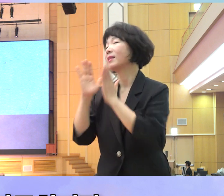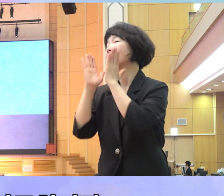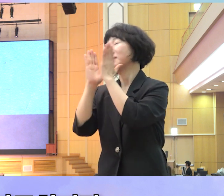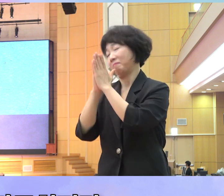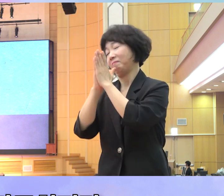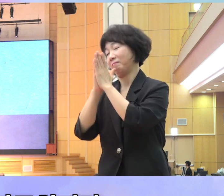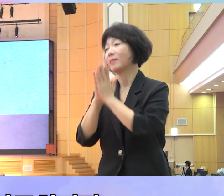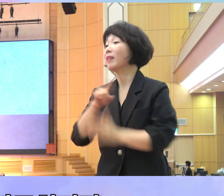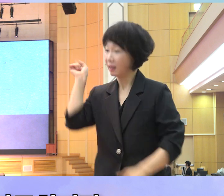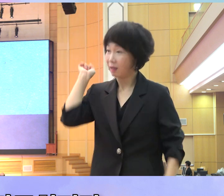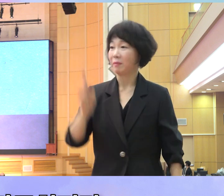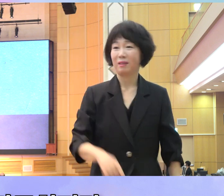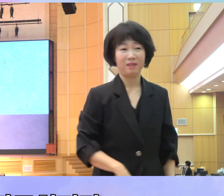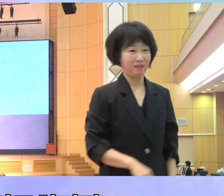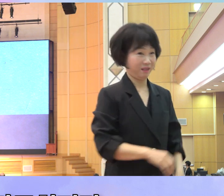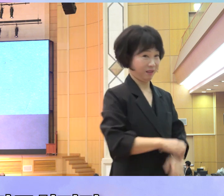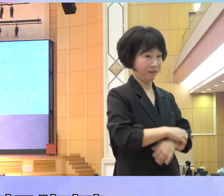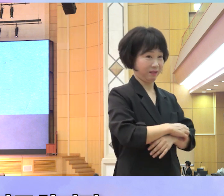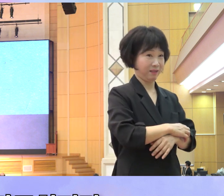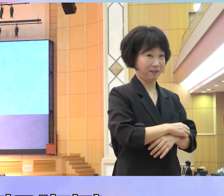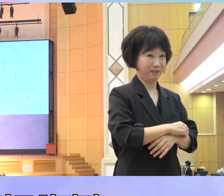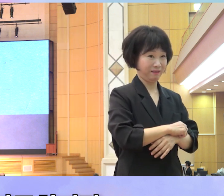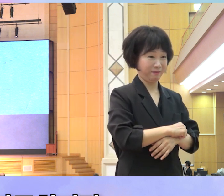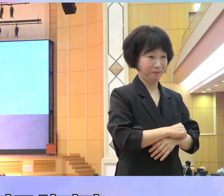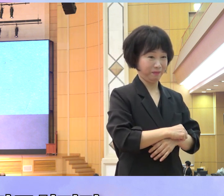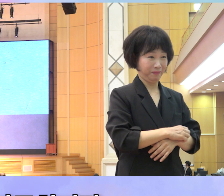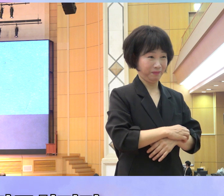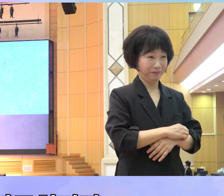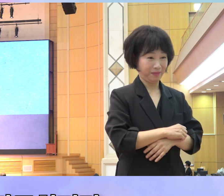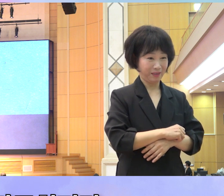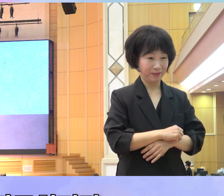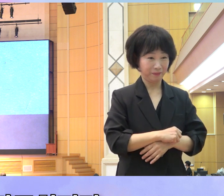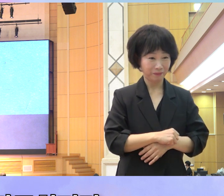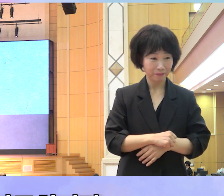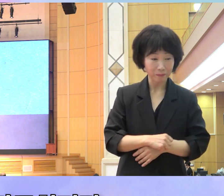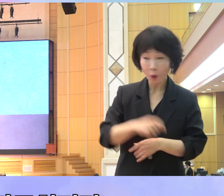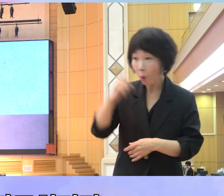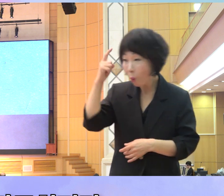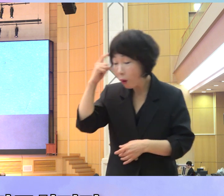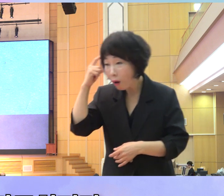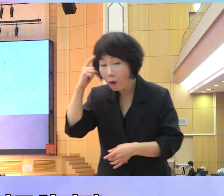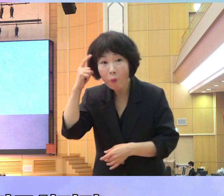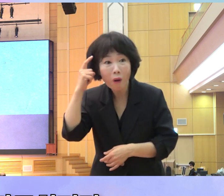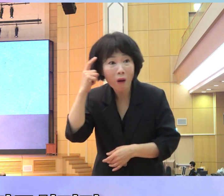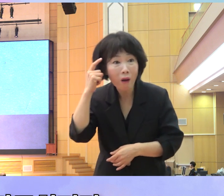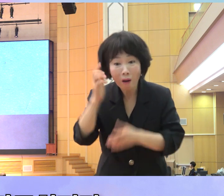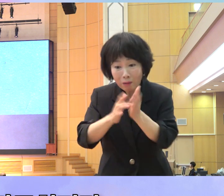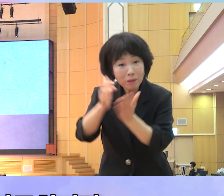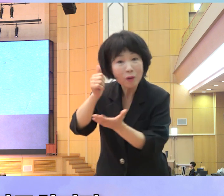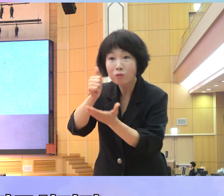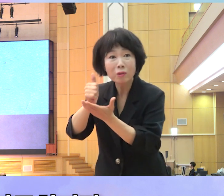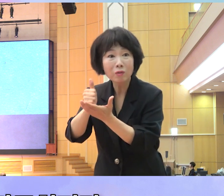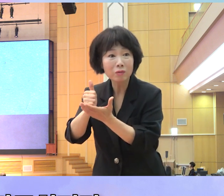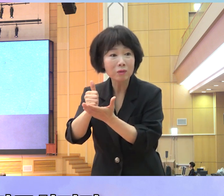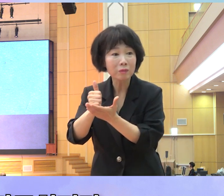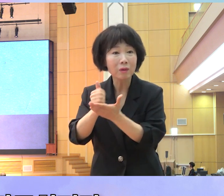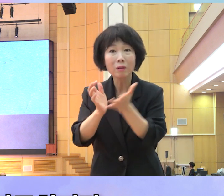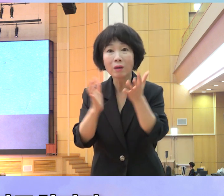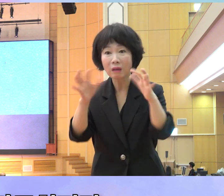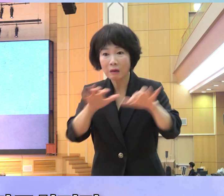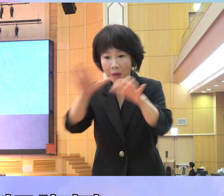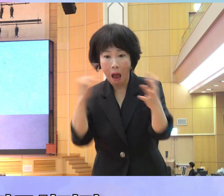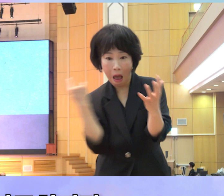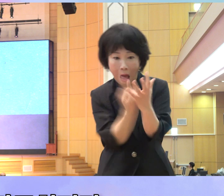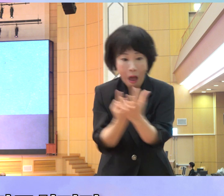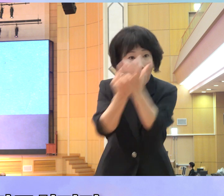산에 가신다. 왜 예수님은 좀 더 즐기시고 가르치시고 그럴 만한데, 아니